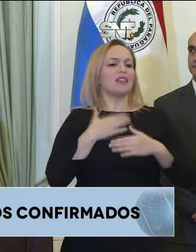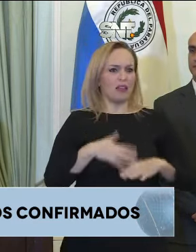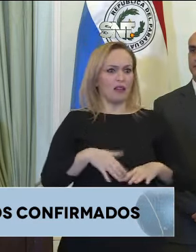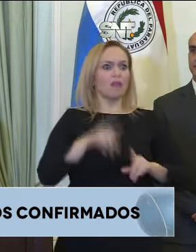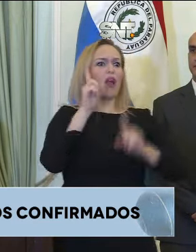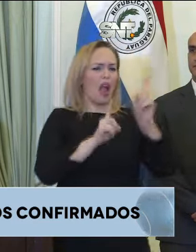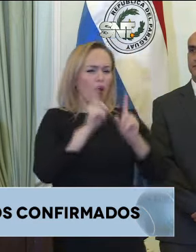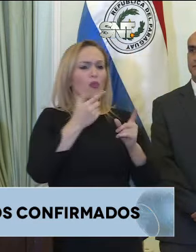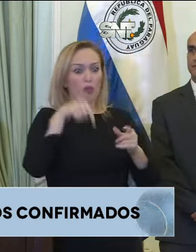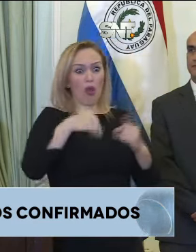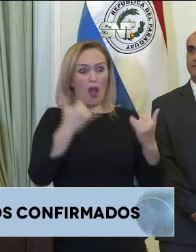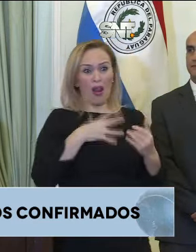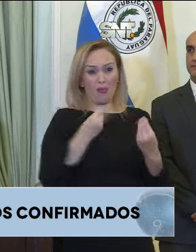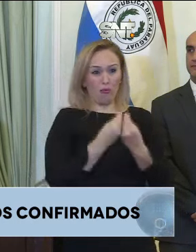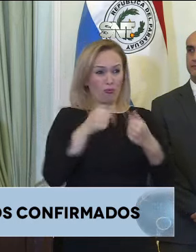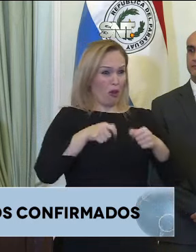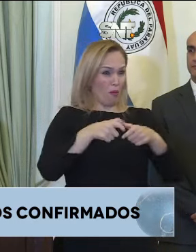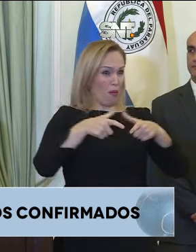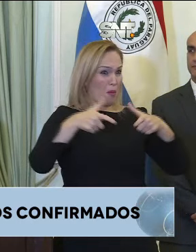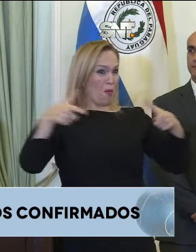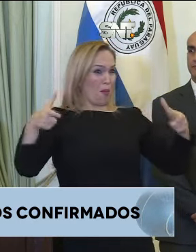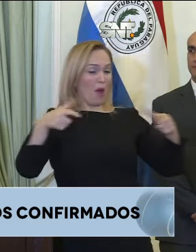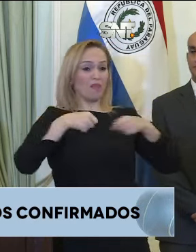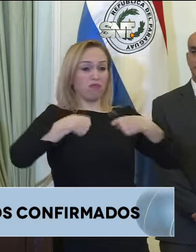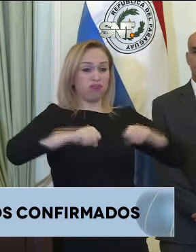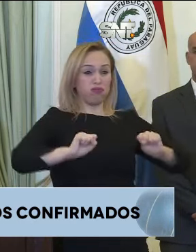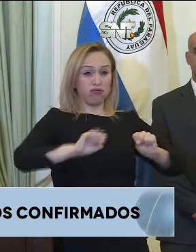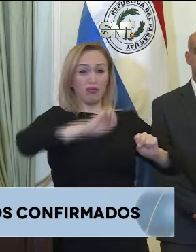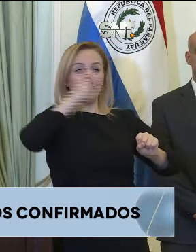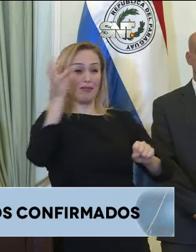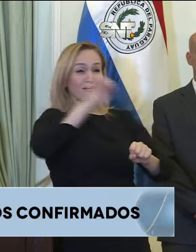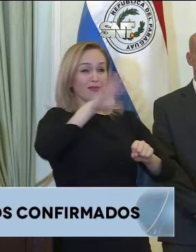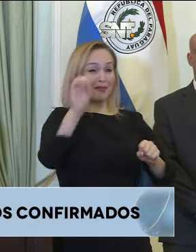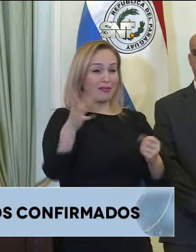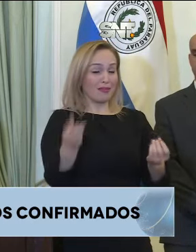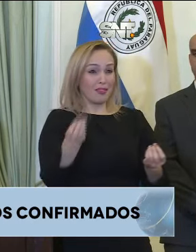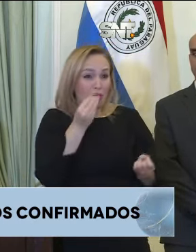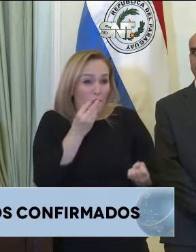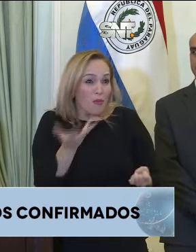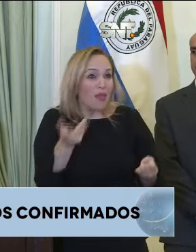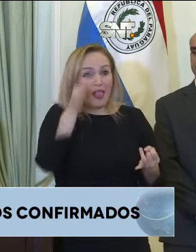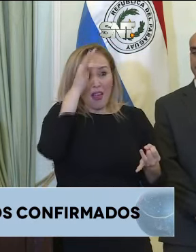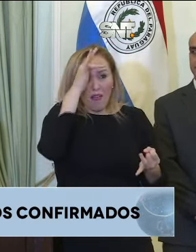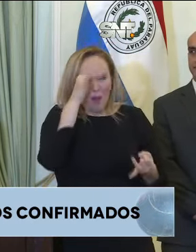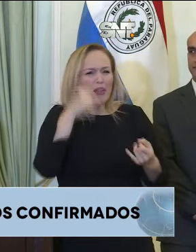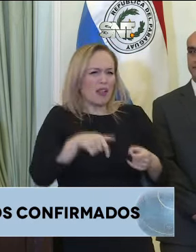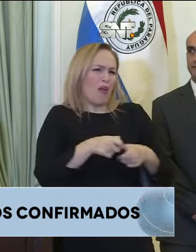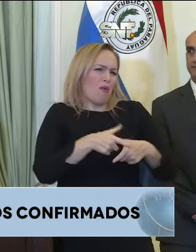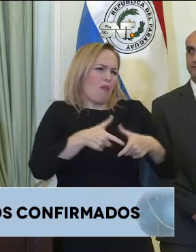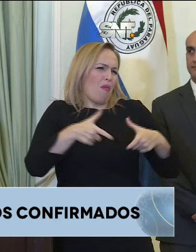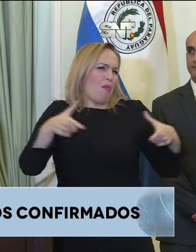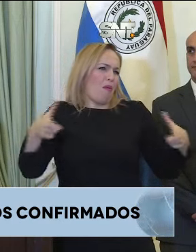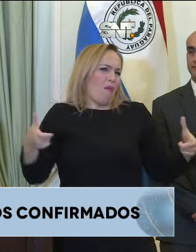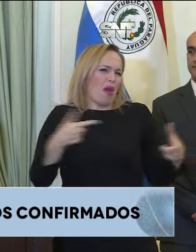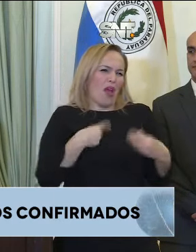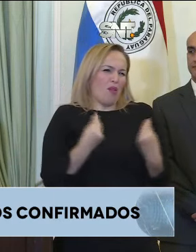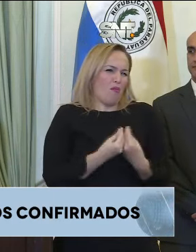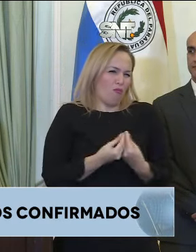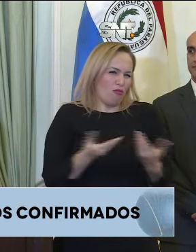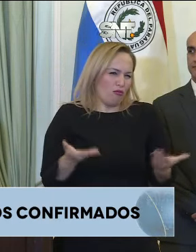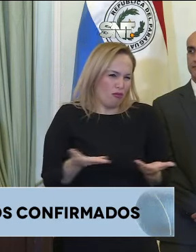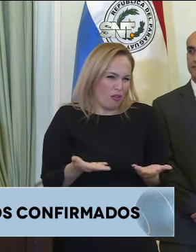también de delivery y instamos a que los usen, ¿verdad? El servicio de entrega a domicilio, etcétera. O el servicio de pick-up